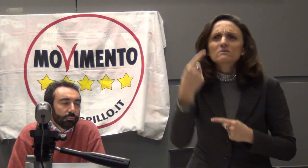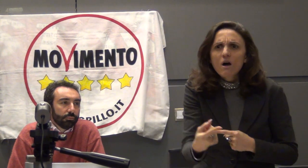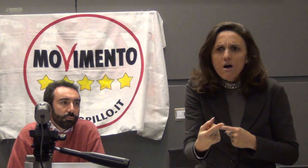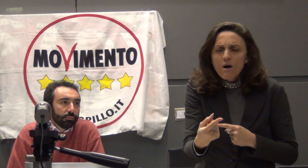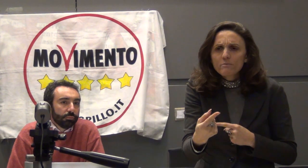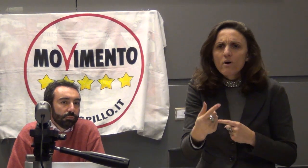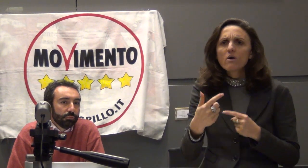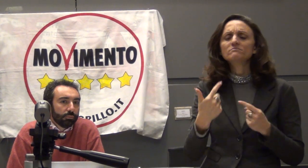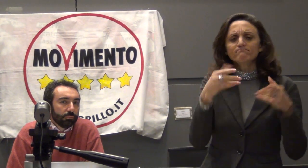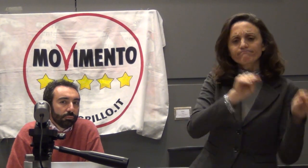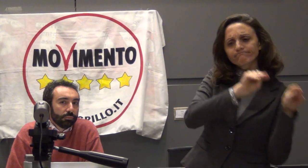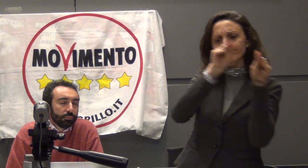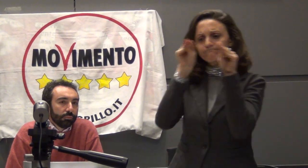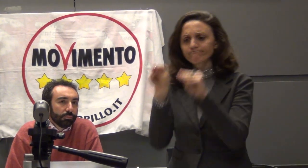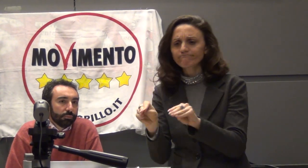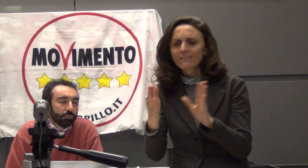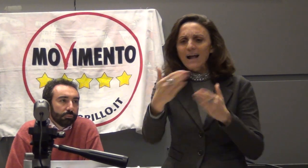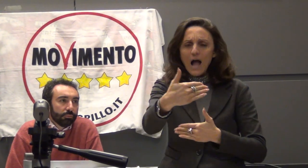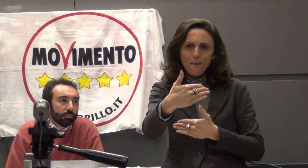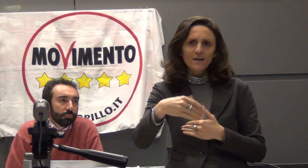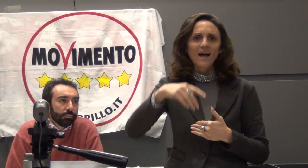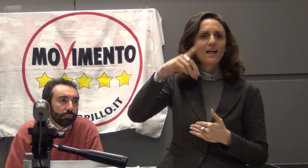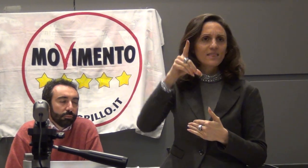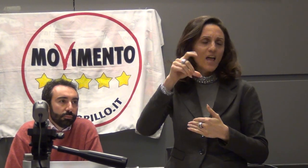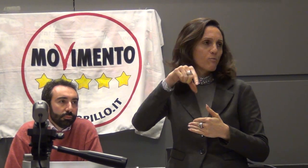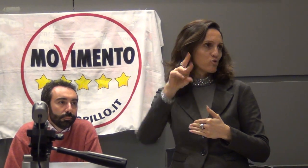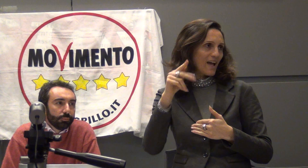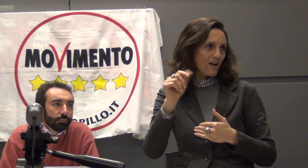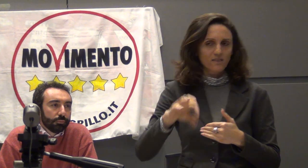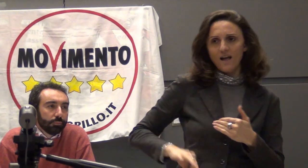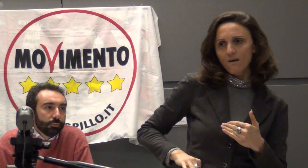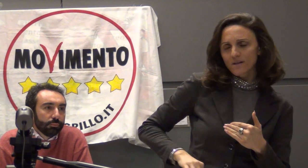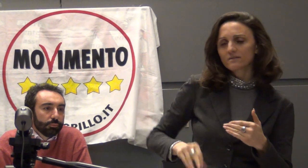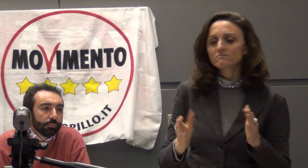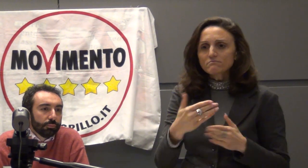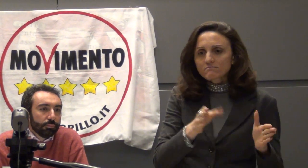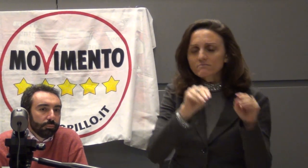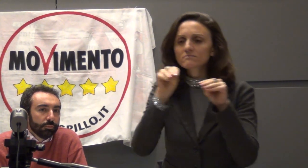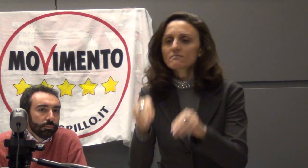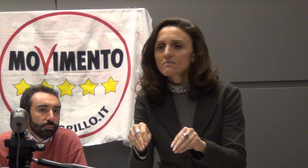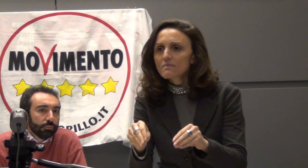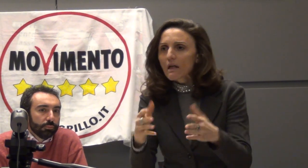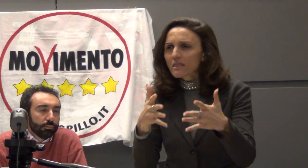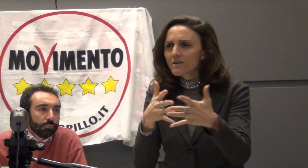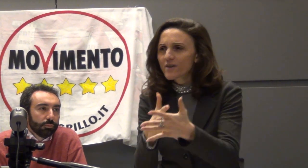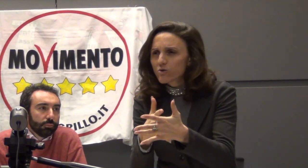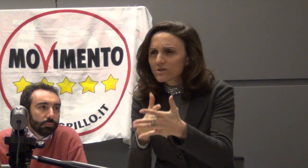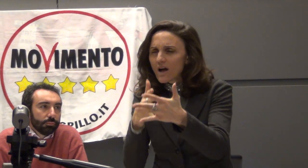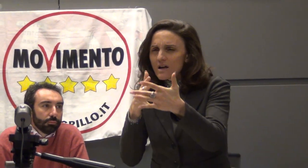Noi persone sordi erano molto contenti di ciò, però invece quando poi è passata la Camera dei Deputati questa legge, purtroppo ha